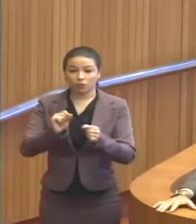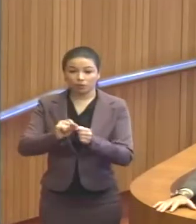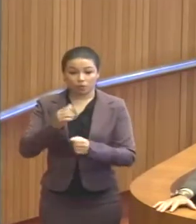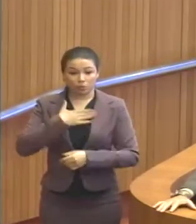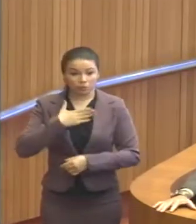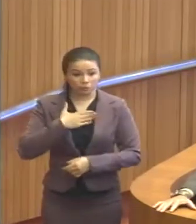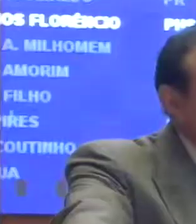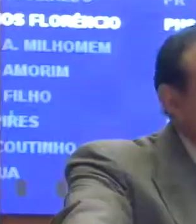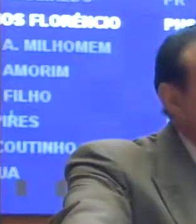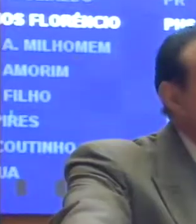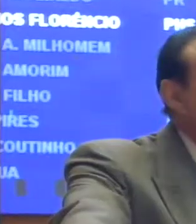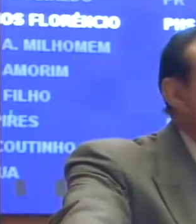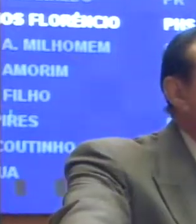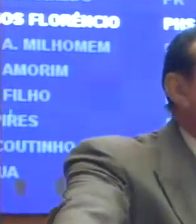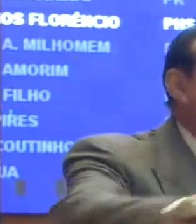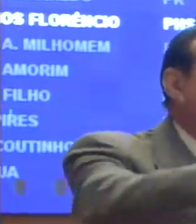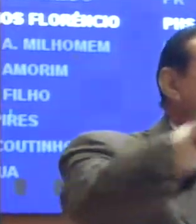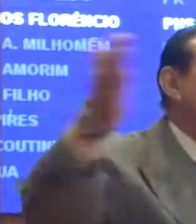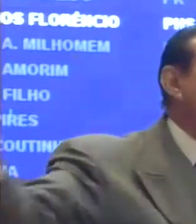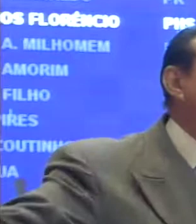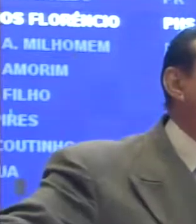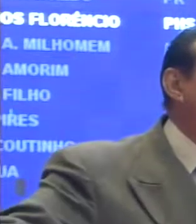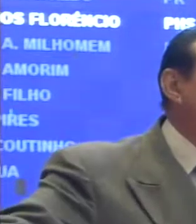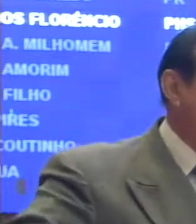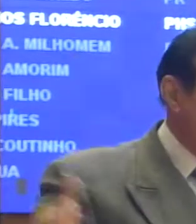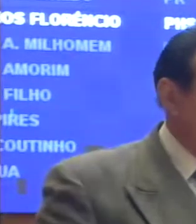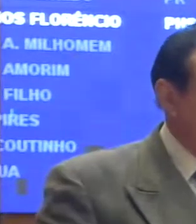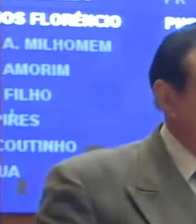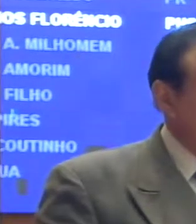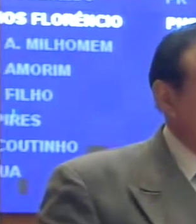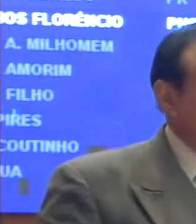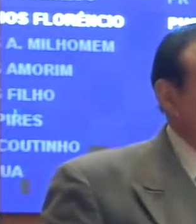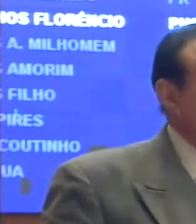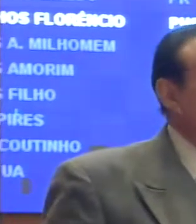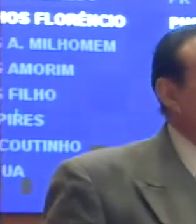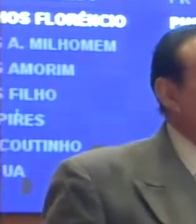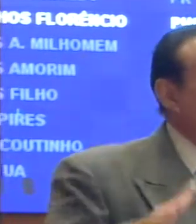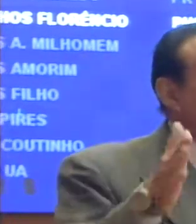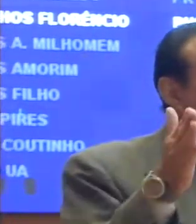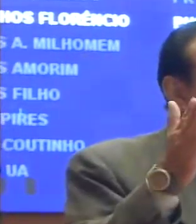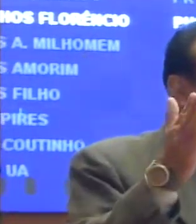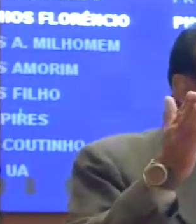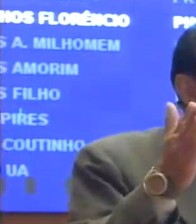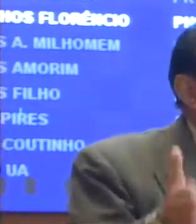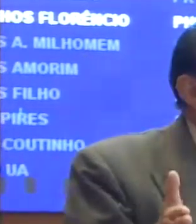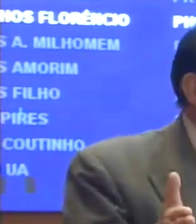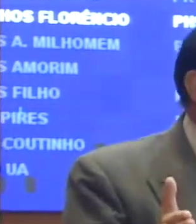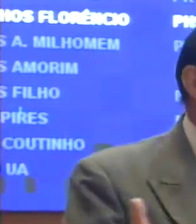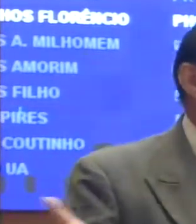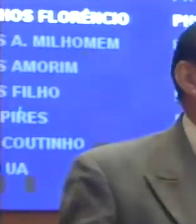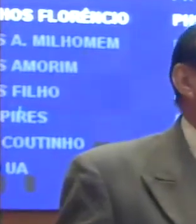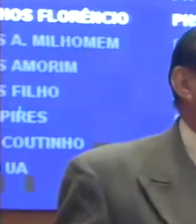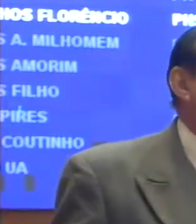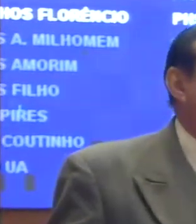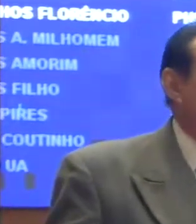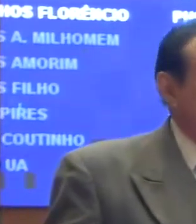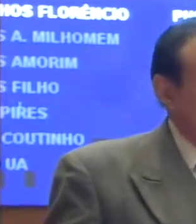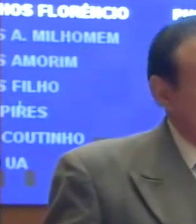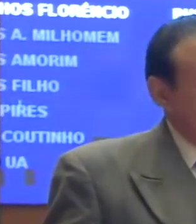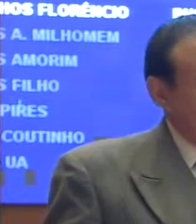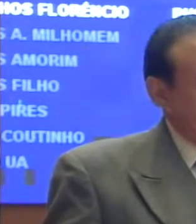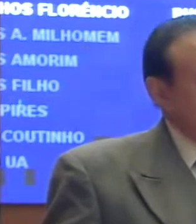fizeram comigo, não precisa dizer mais nada. A única coisa que faltaram foi me